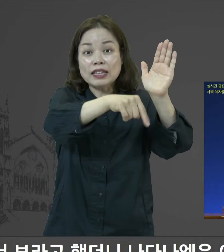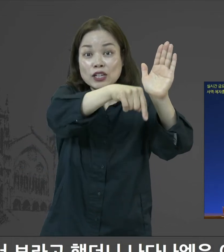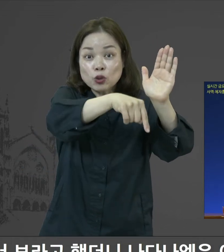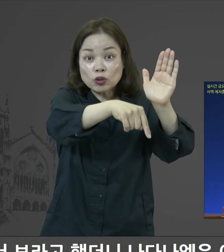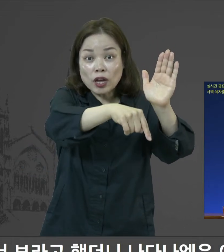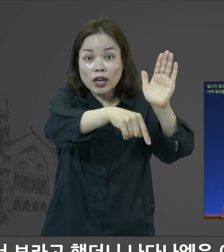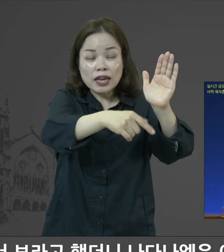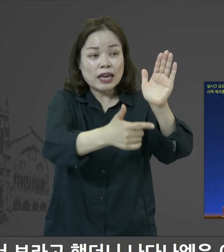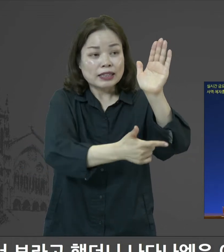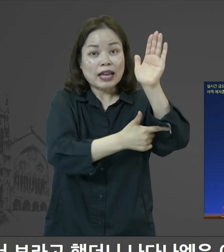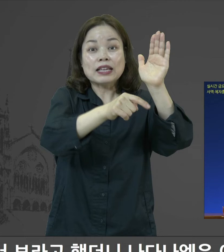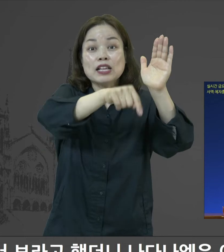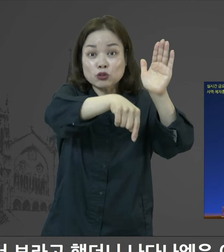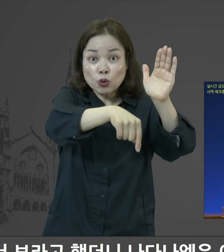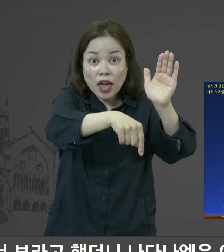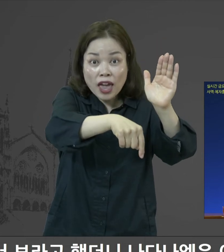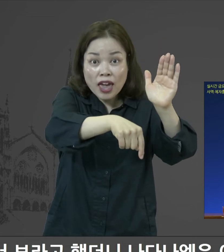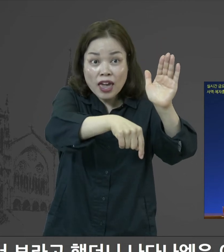한 번 더, 그 속에